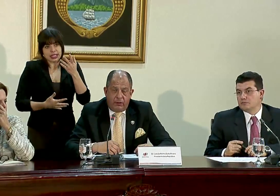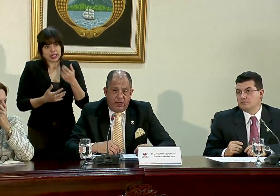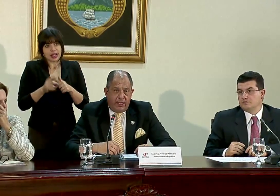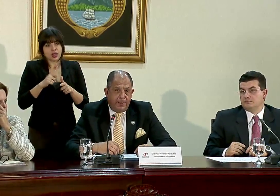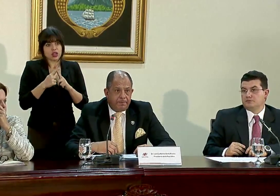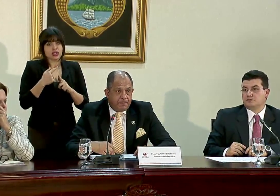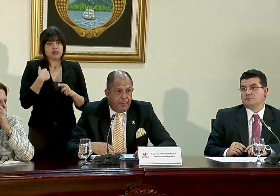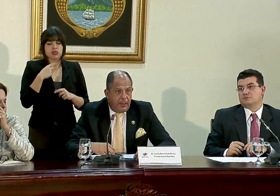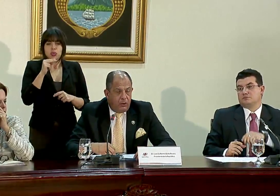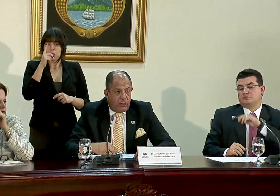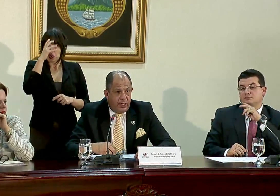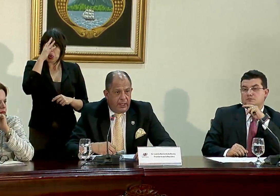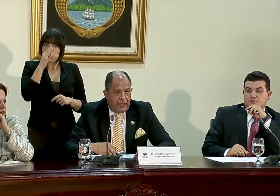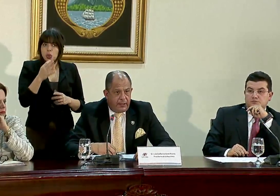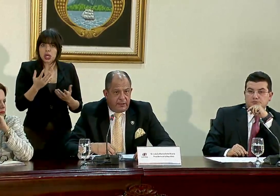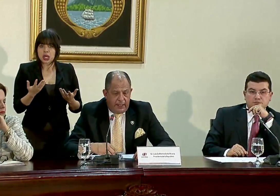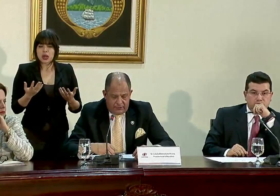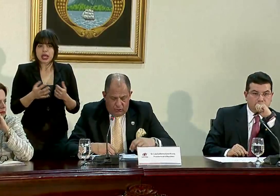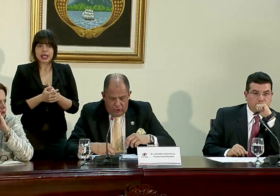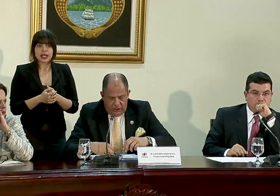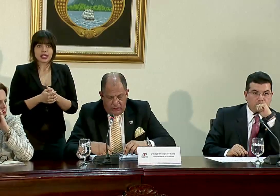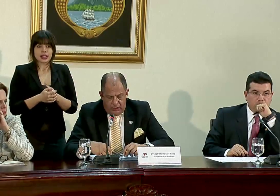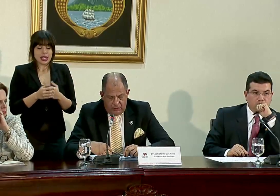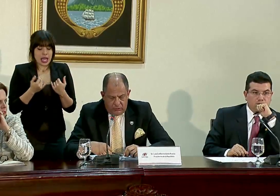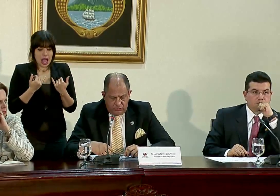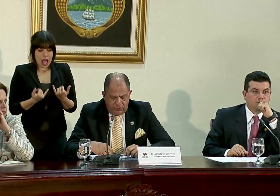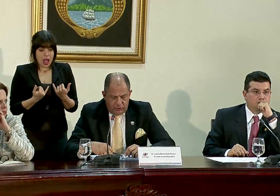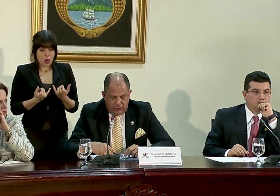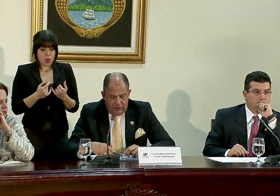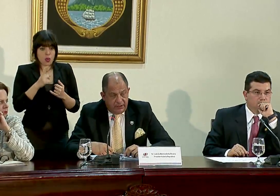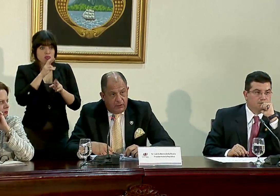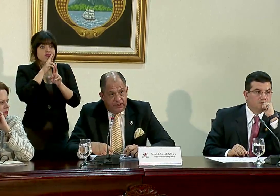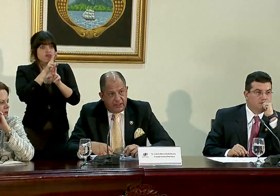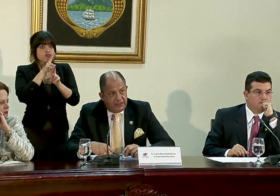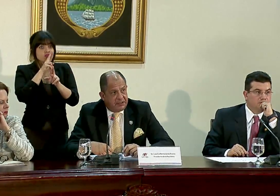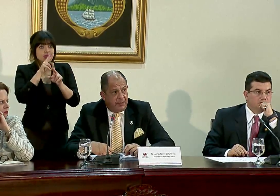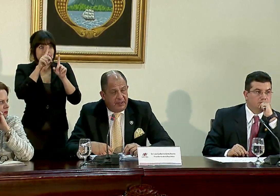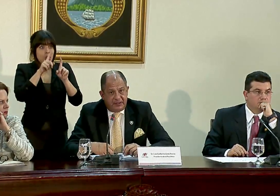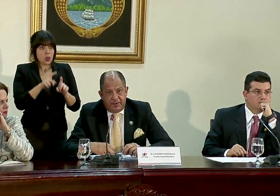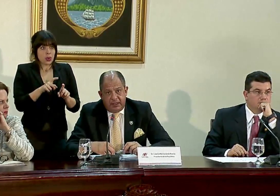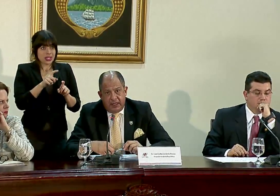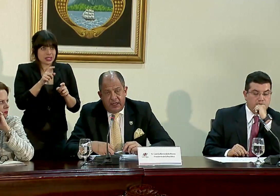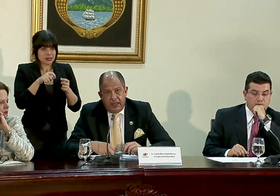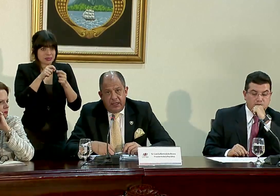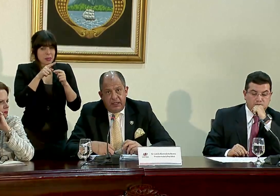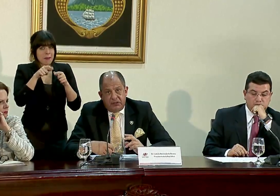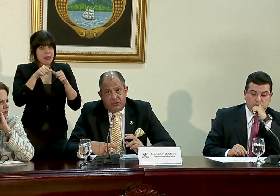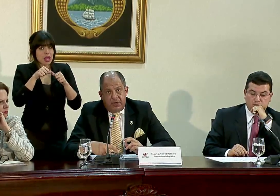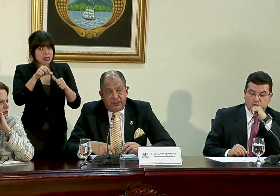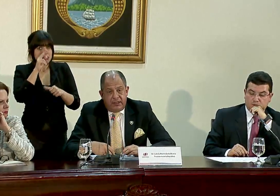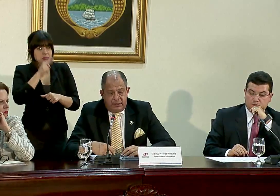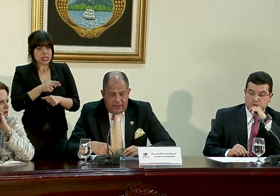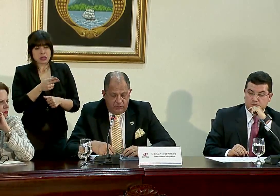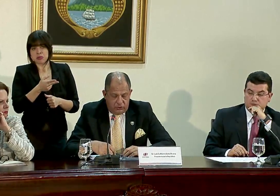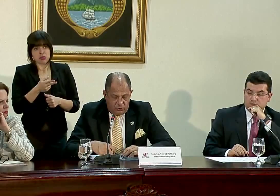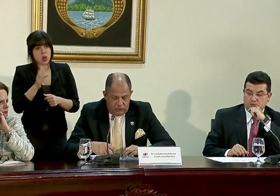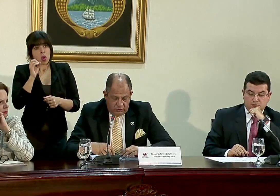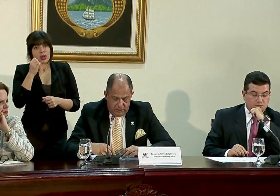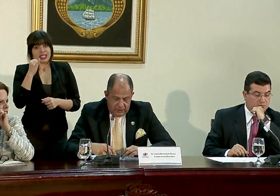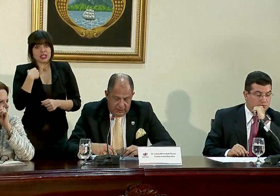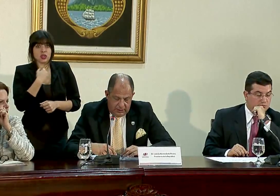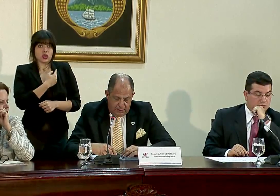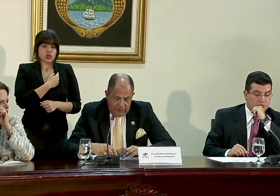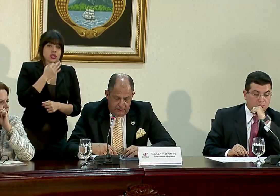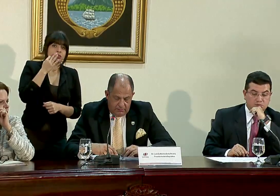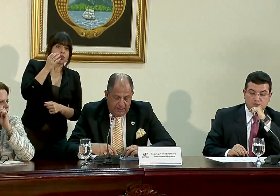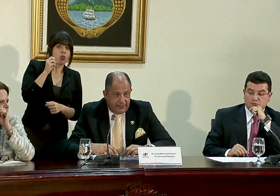no creo que lo que es es hoy un resultado en las encuestas necesariamente se mantenga y sobre si seremos o no